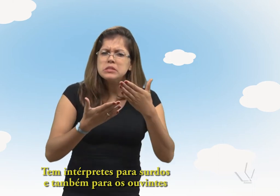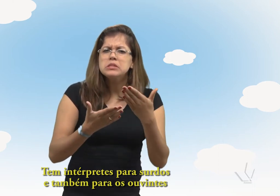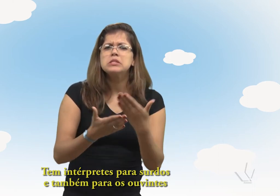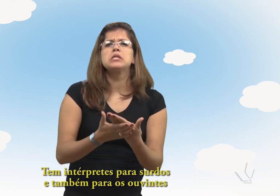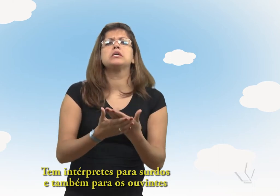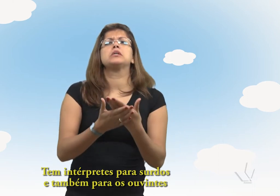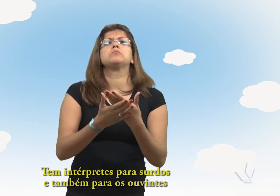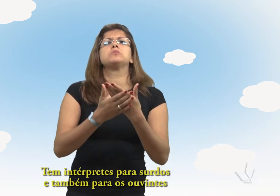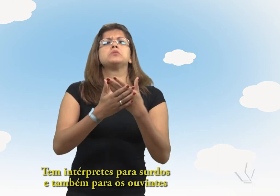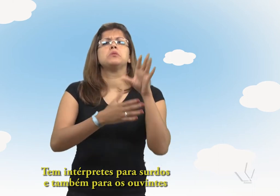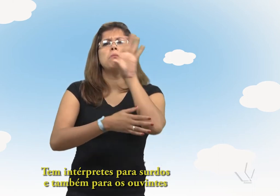os ouvintes.